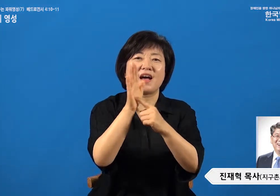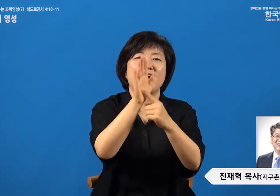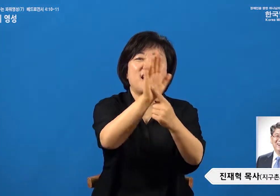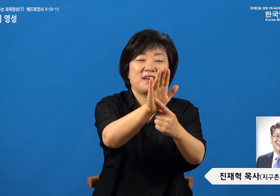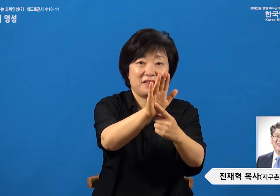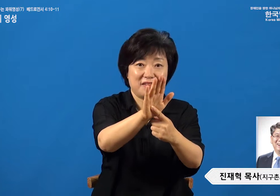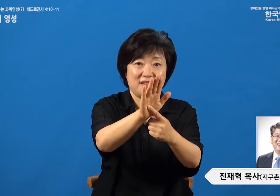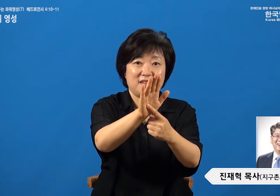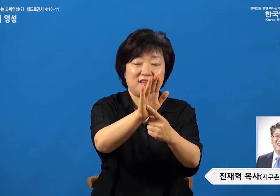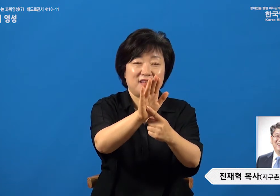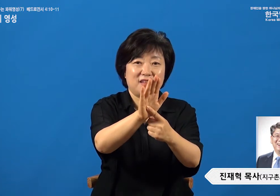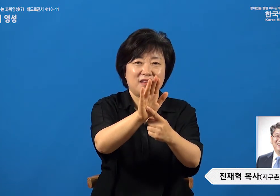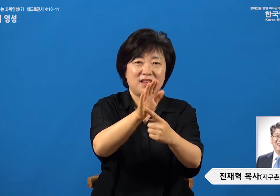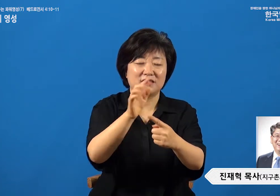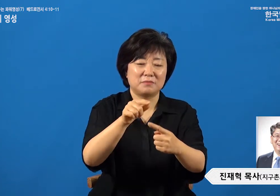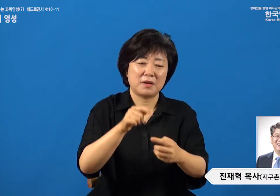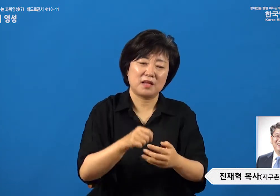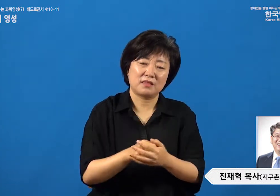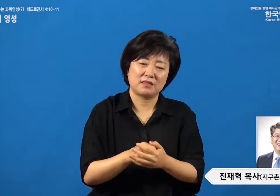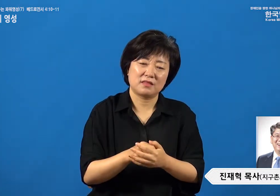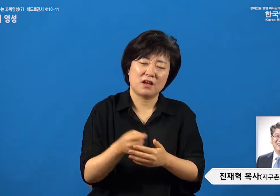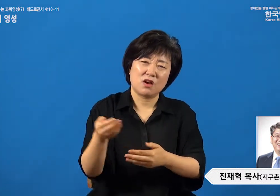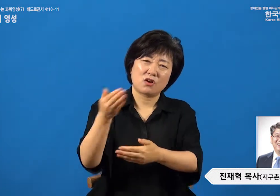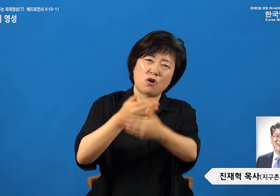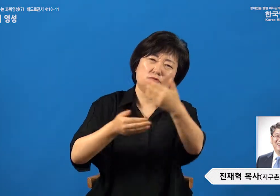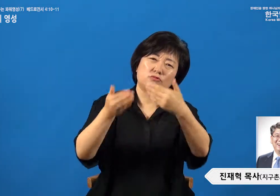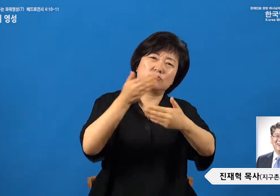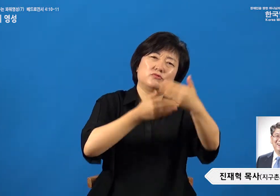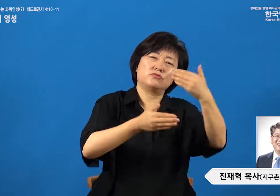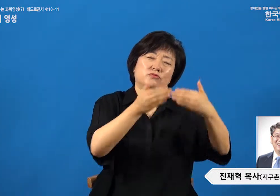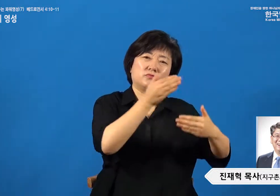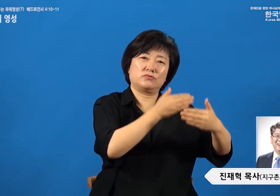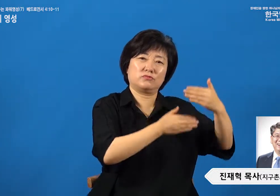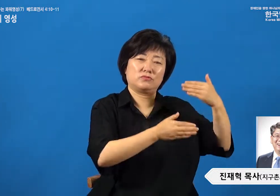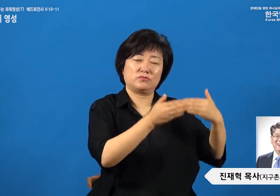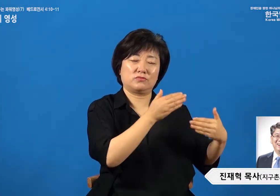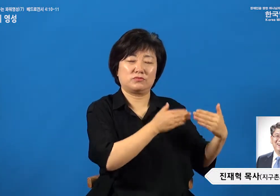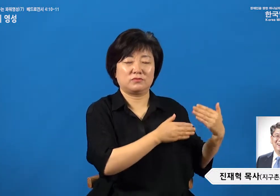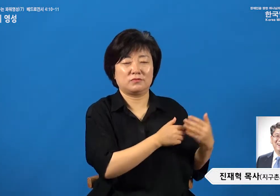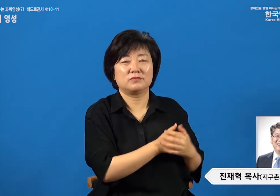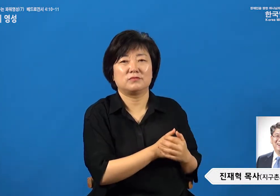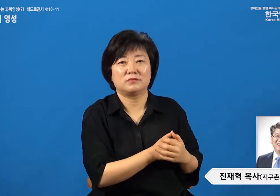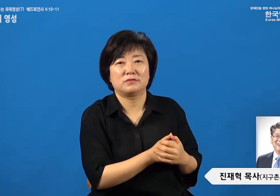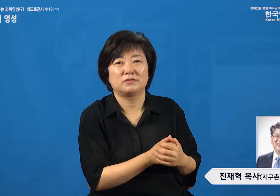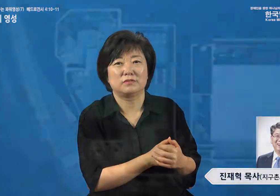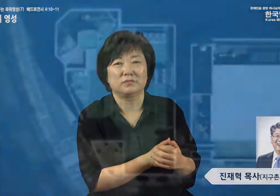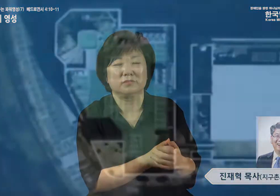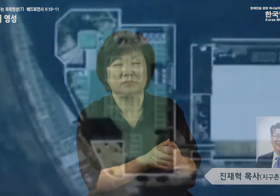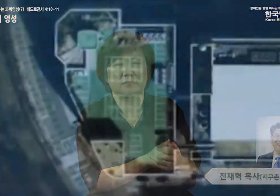거꾸로 그 영상을 플레이해야 되지 않을까요? 한번 보십시오.